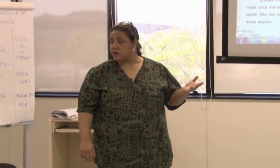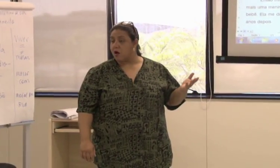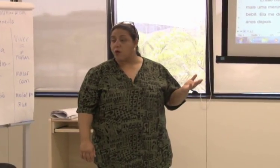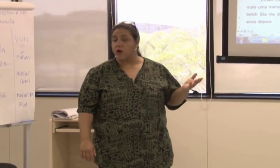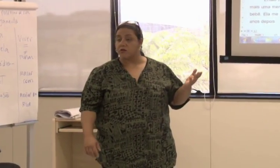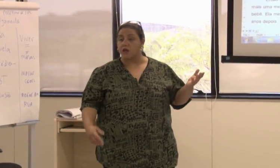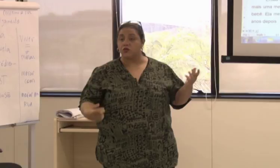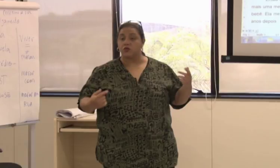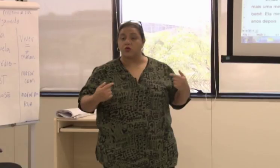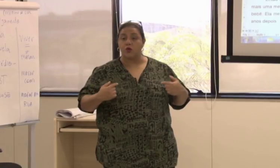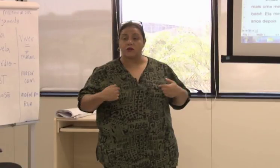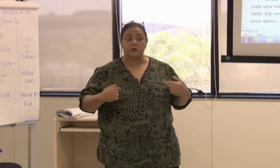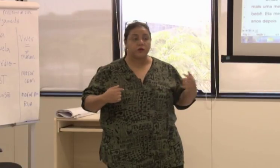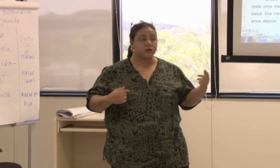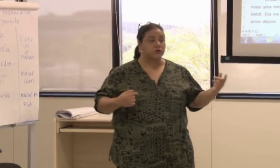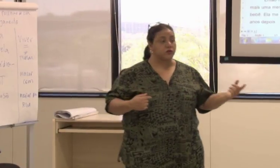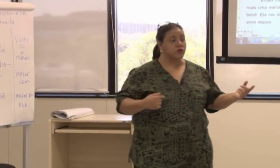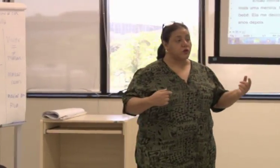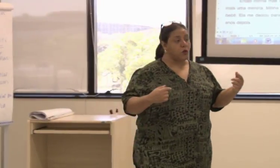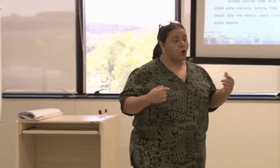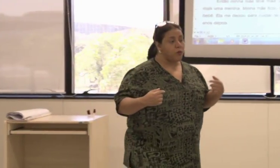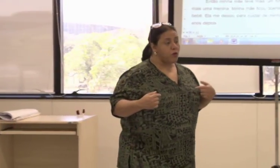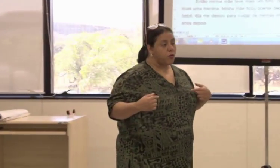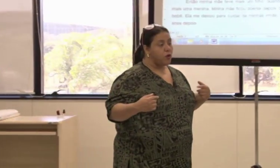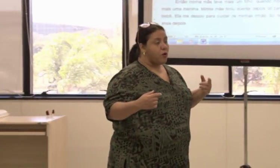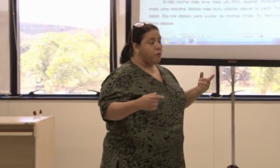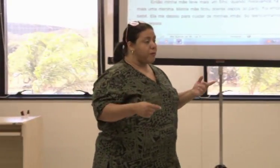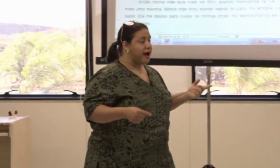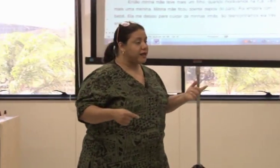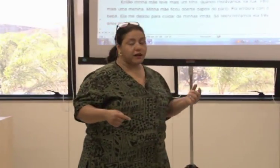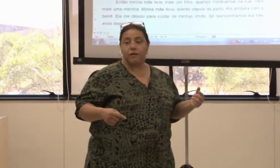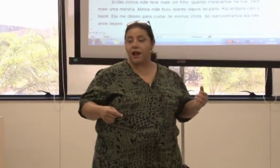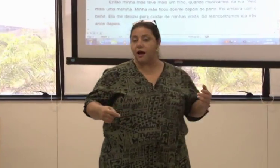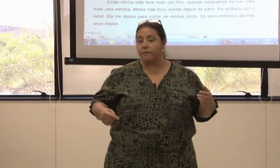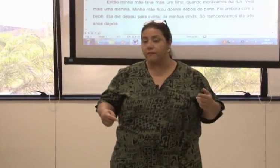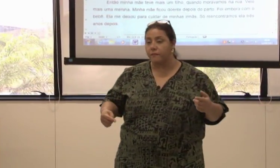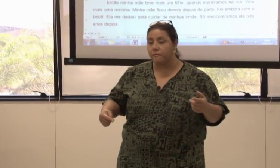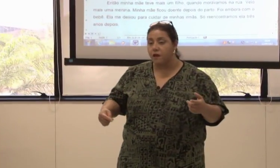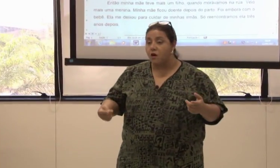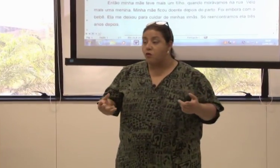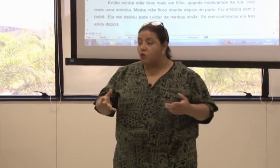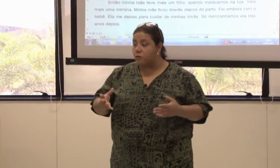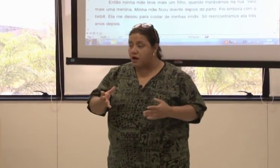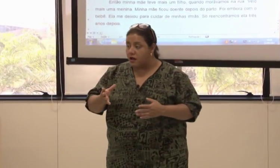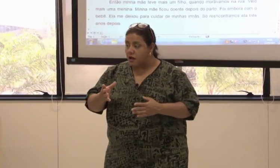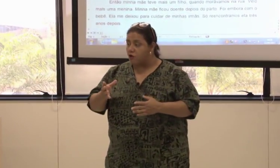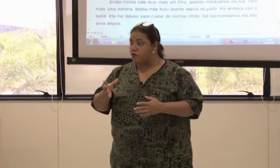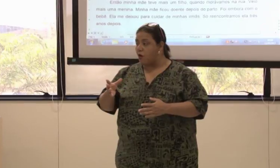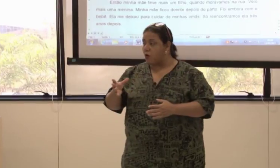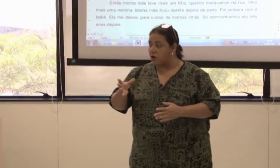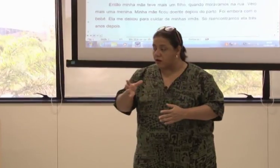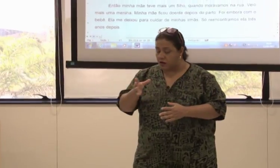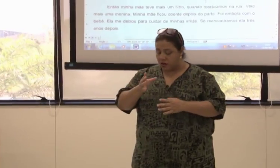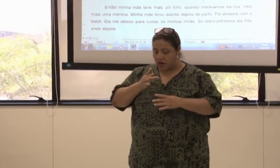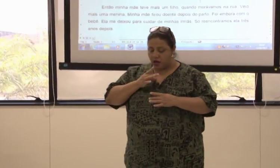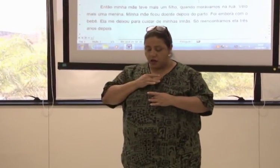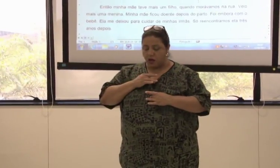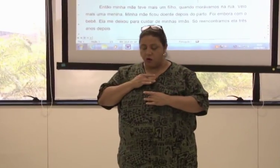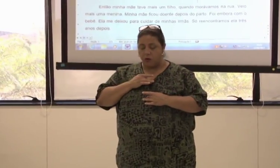Então, eu tenho 2 posições de corpo para trabalhar. Uma, eu vou